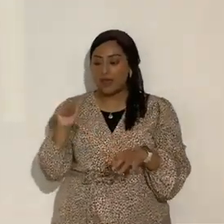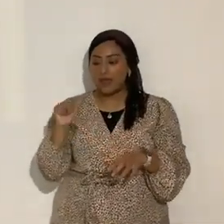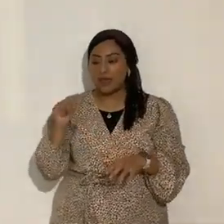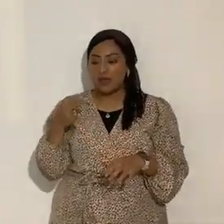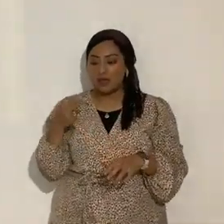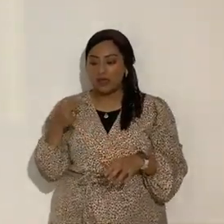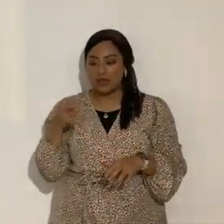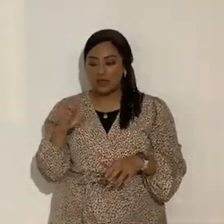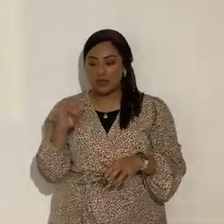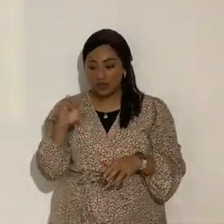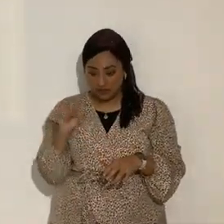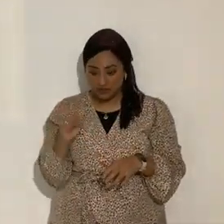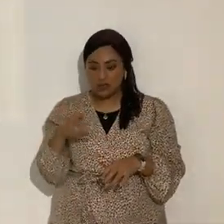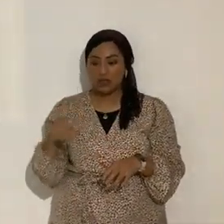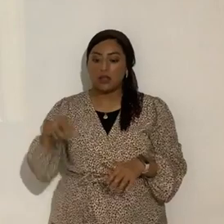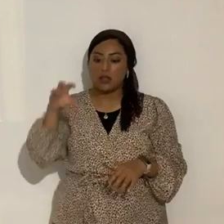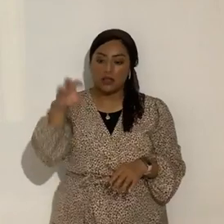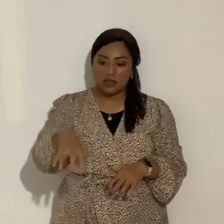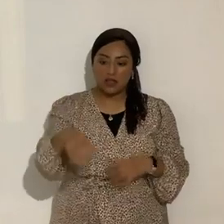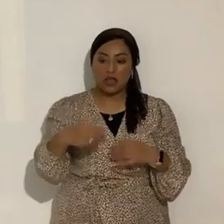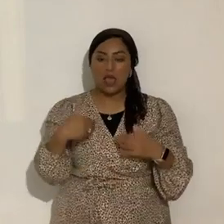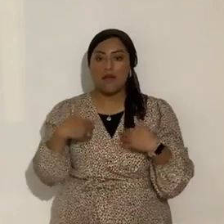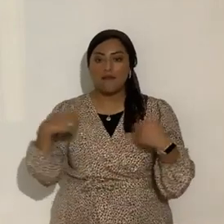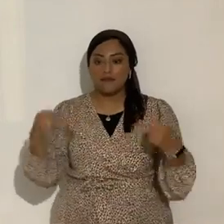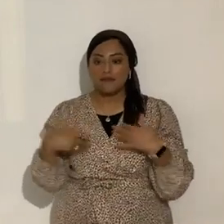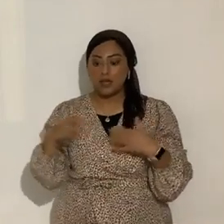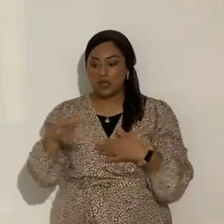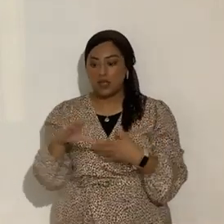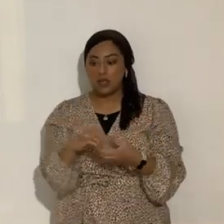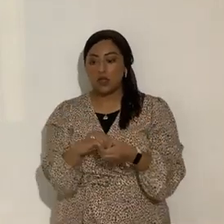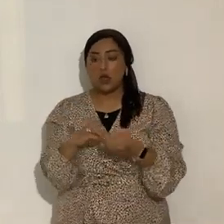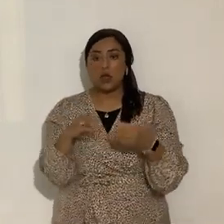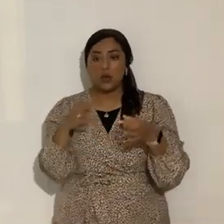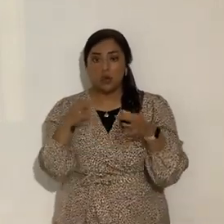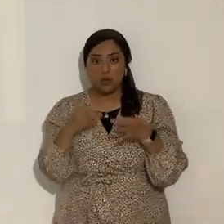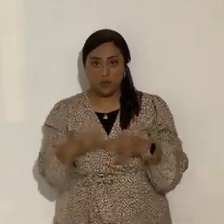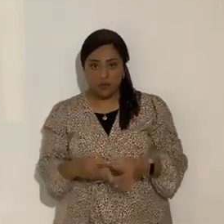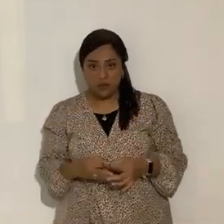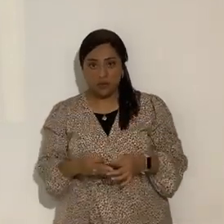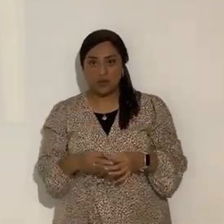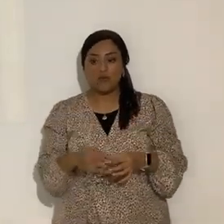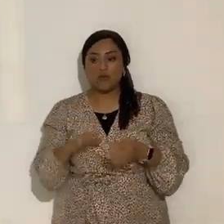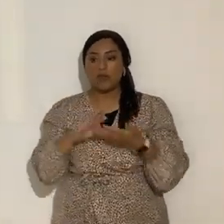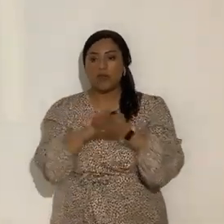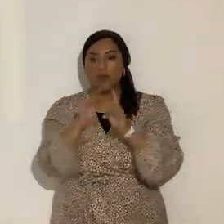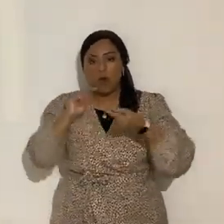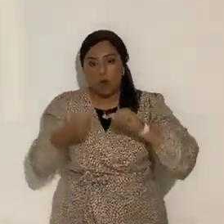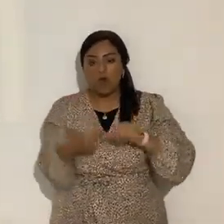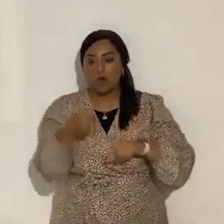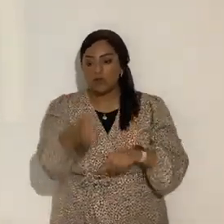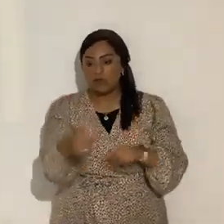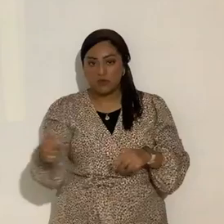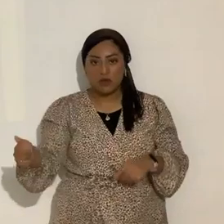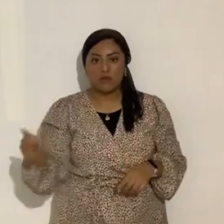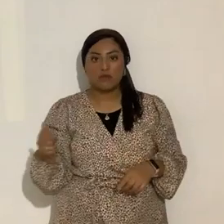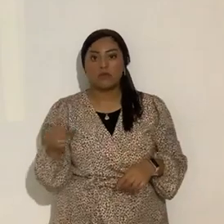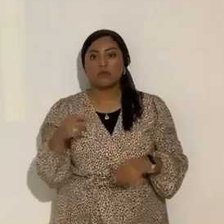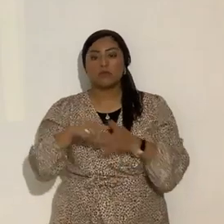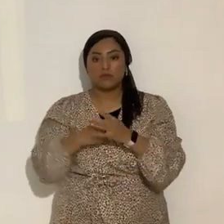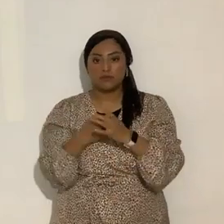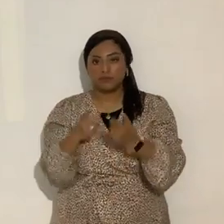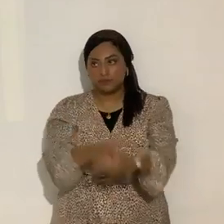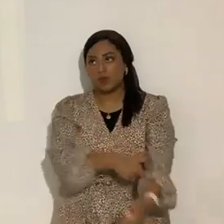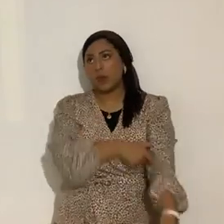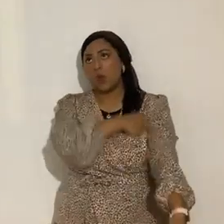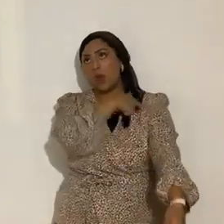los que tienen miedo a su propia voluntad, ¿sí? Se hacen mártires y entonces empiezan a hacer